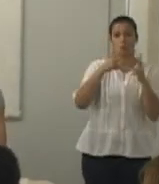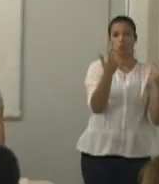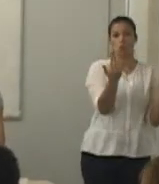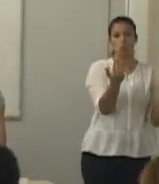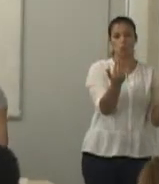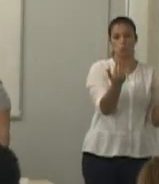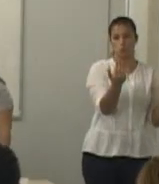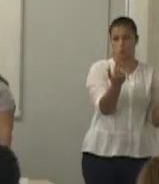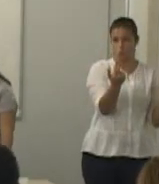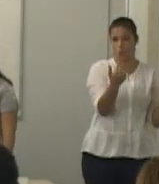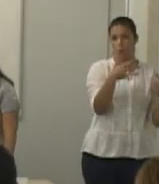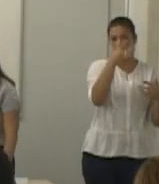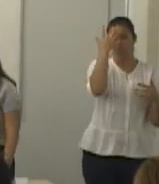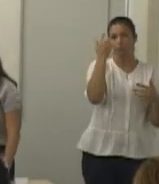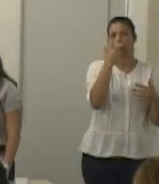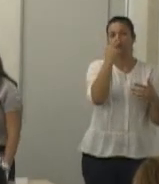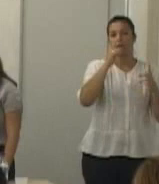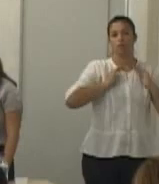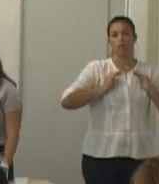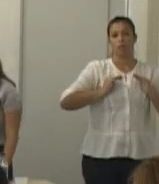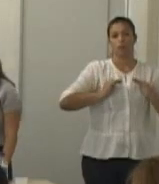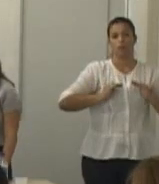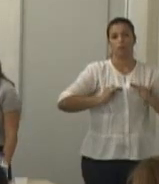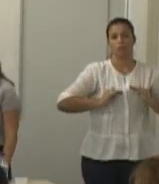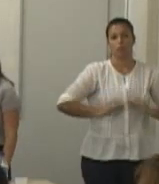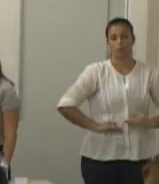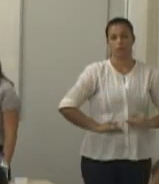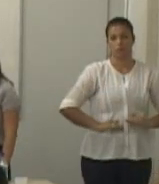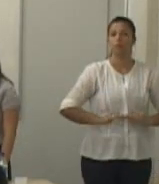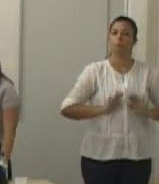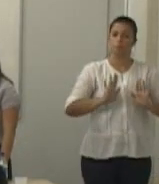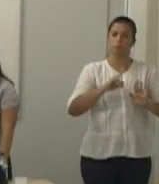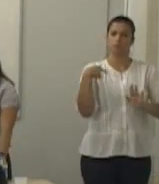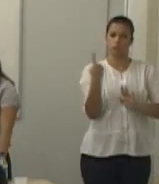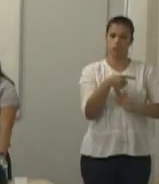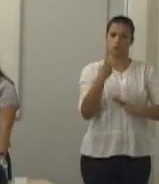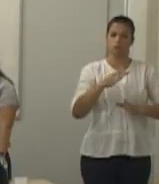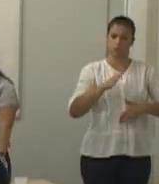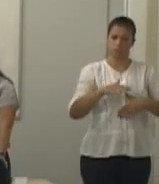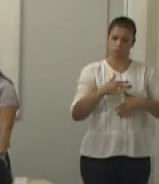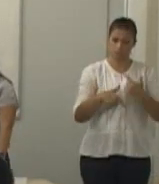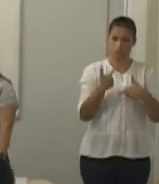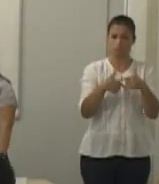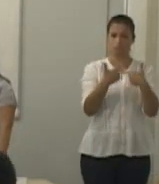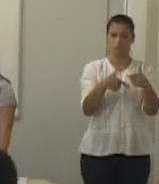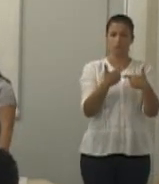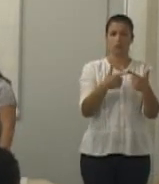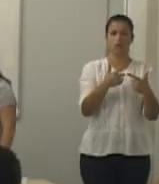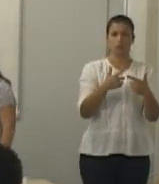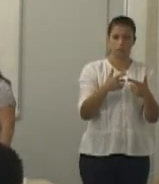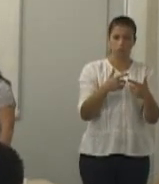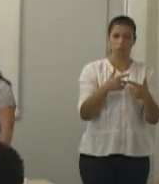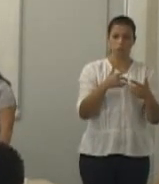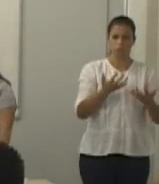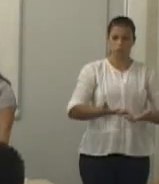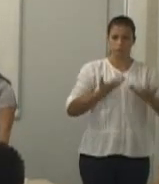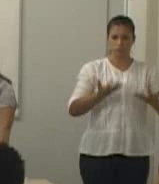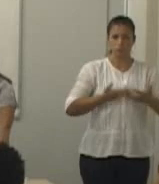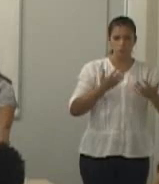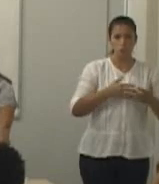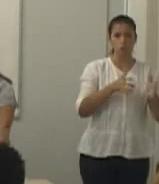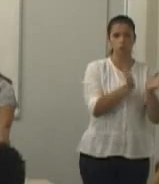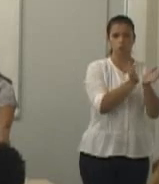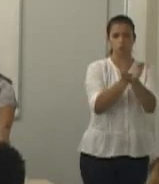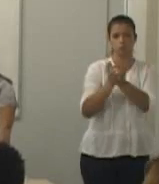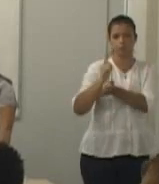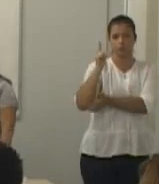uma perda da autoestima e nós trabalharemos eh em torno de alguns eixos de gestão